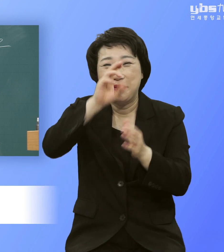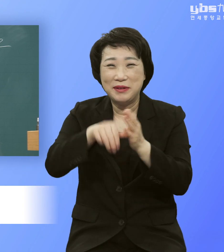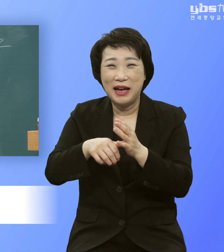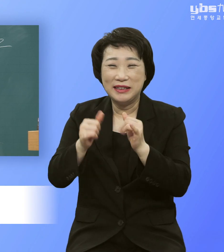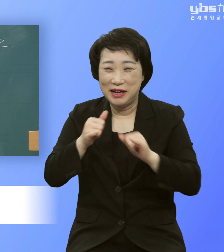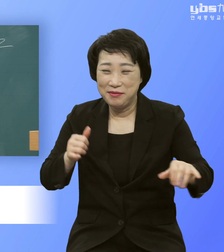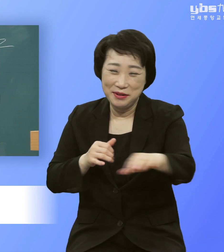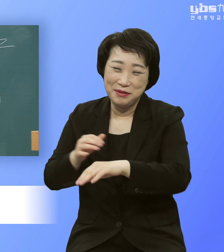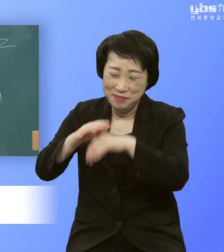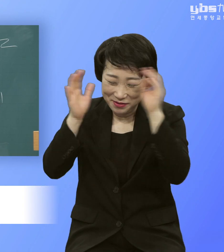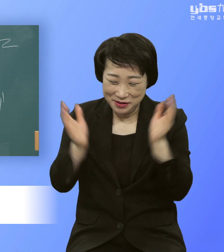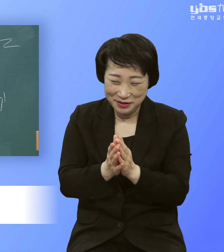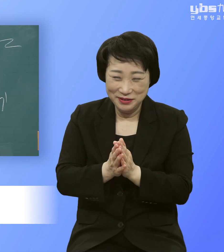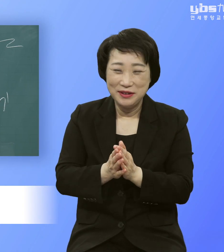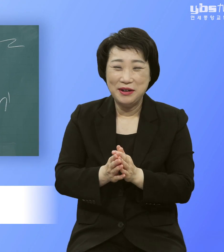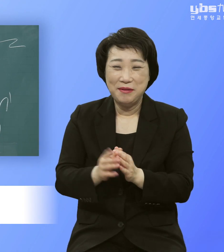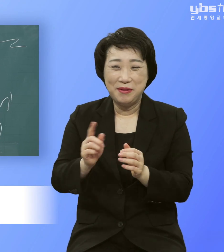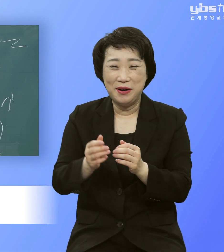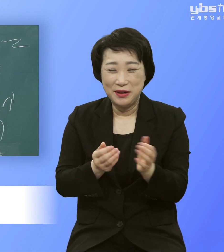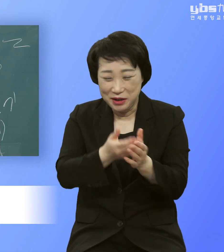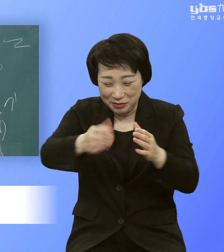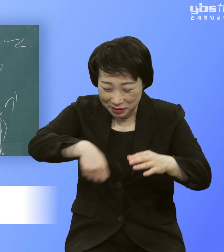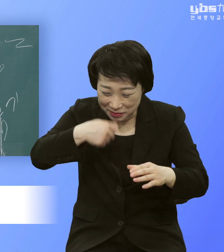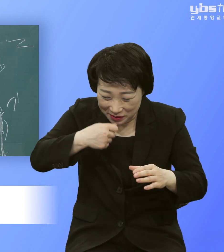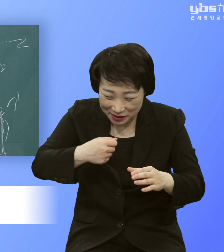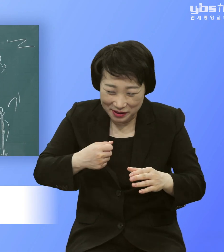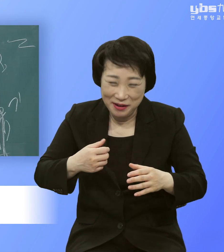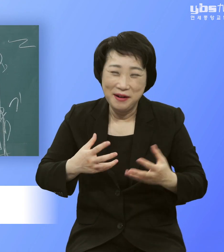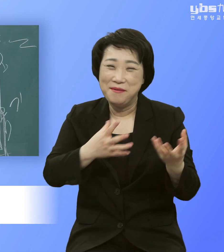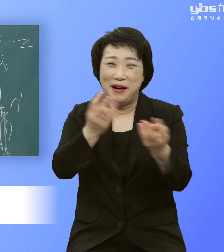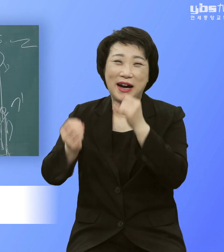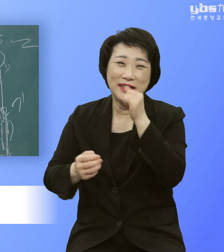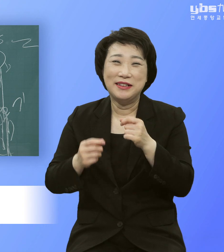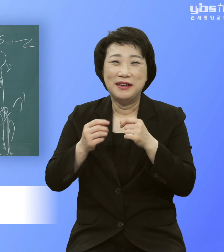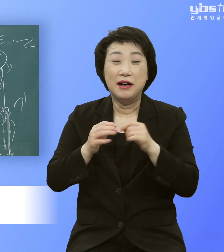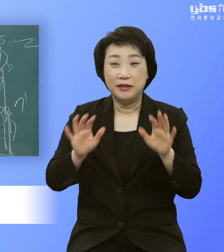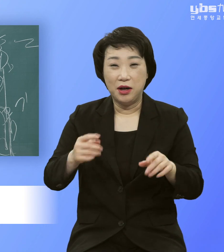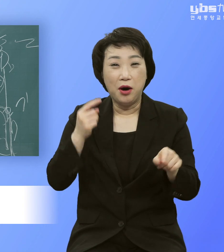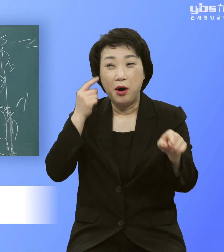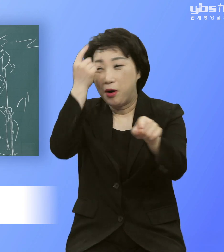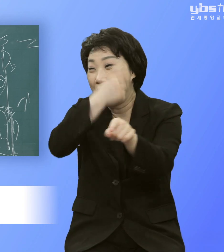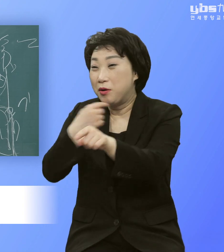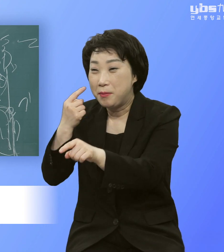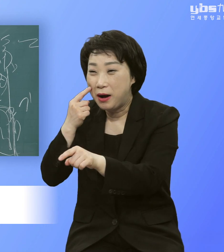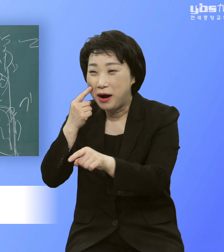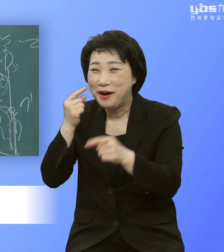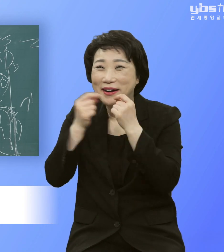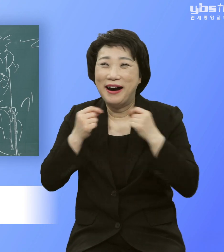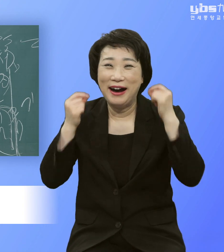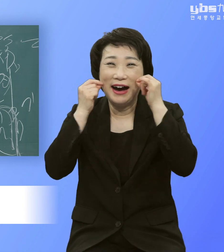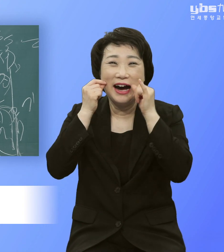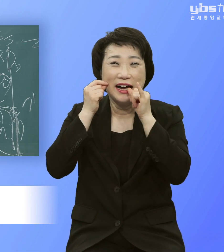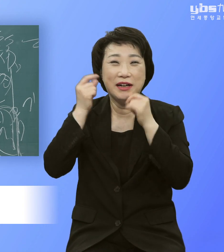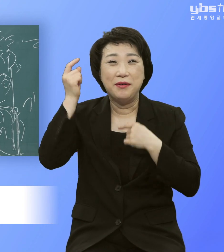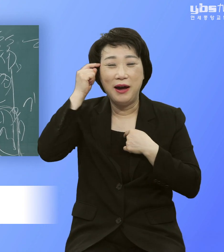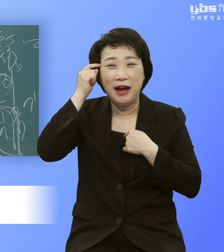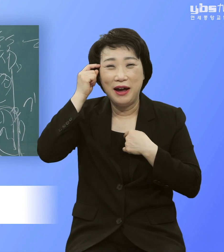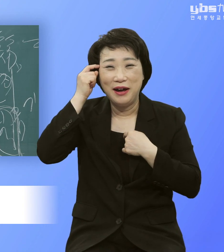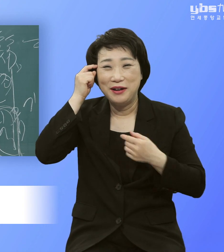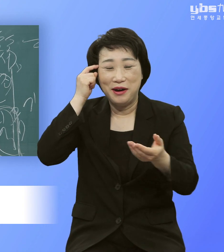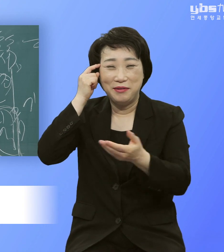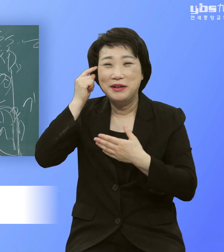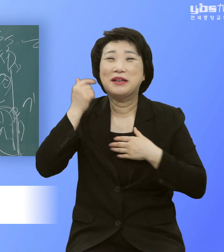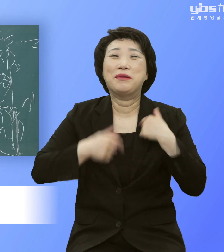인선이랍니다. 이래가면서도 얼굴을 보면 기쁨이 쭉 많아. 왜냐? 기쁨의 소리를 들었기 때문에.